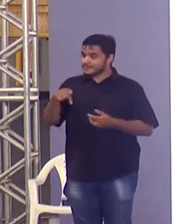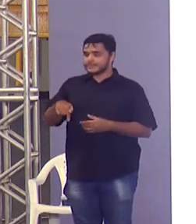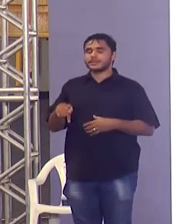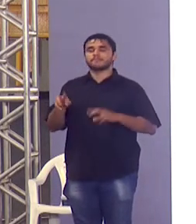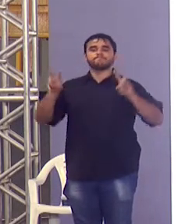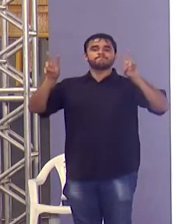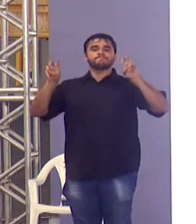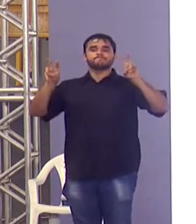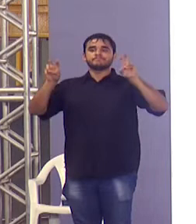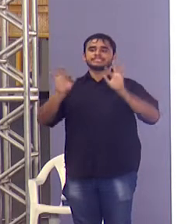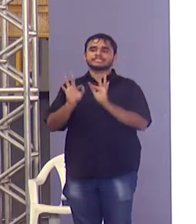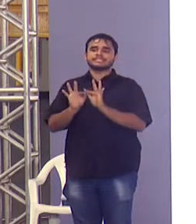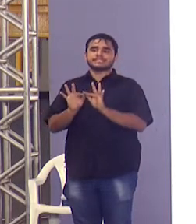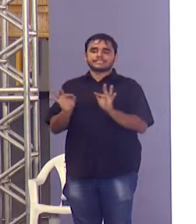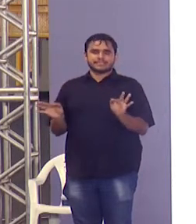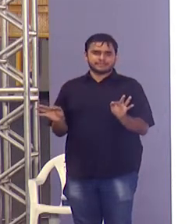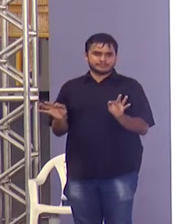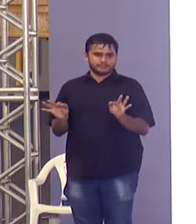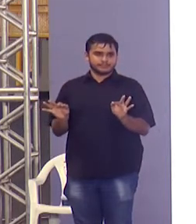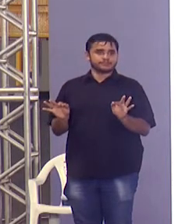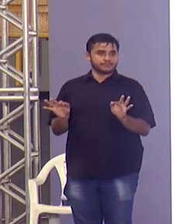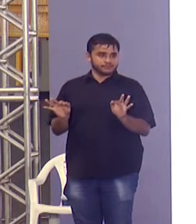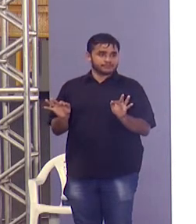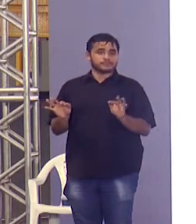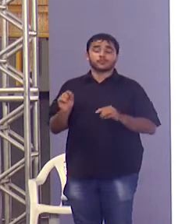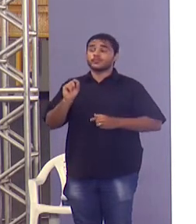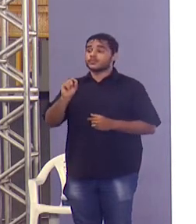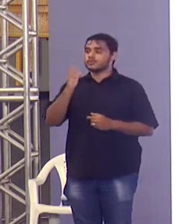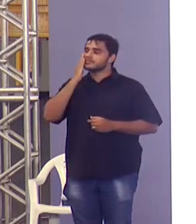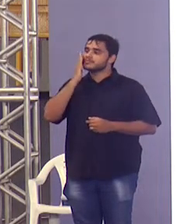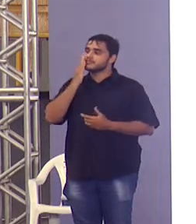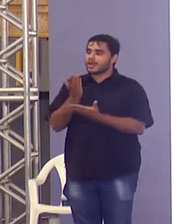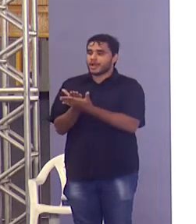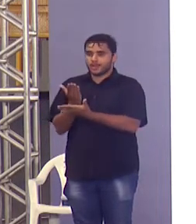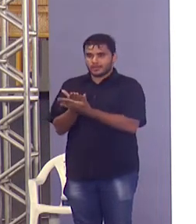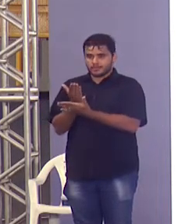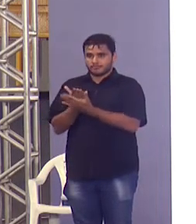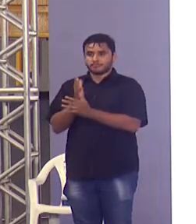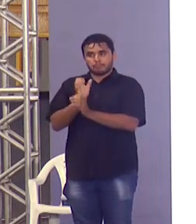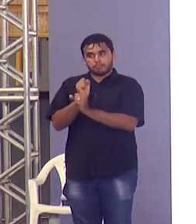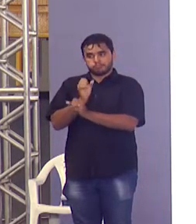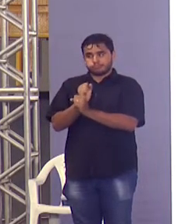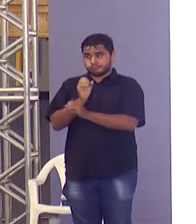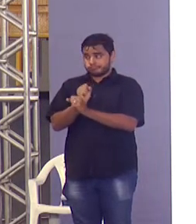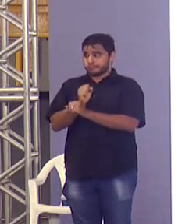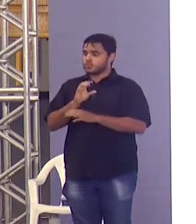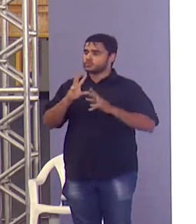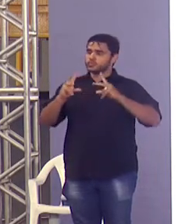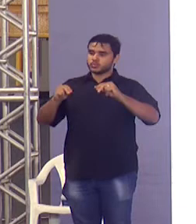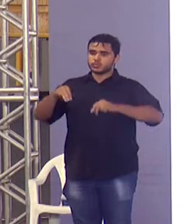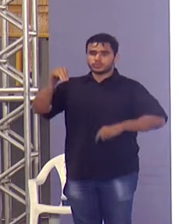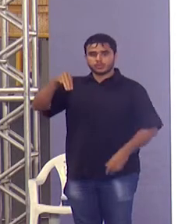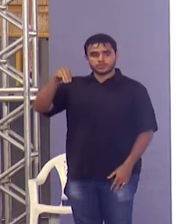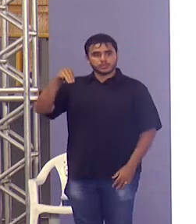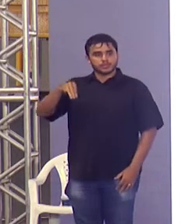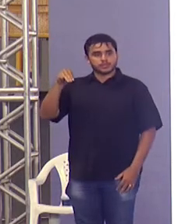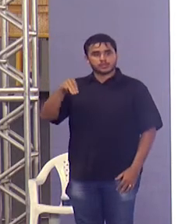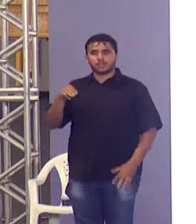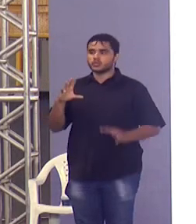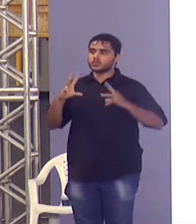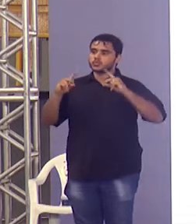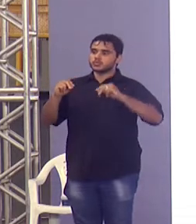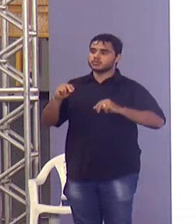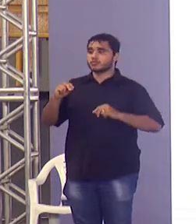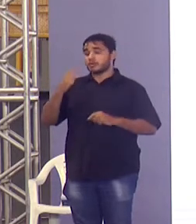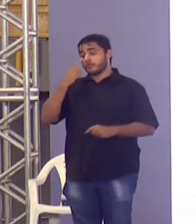tá? É a parte inicial da matemática, uma partezinha de aritmética, algumas coisas sobre radiciação e